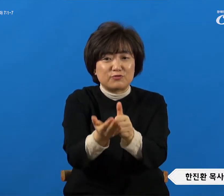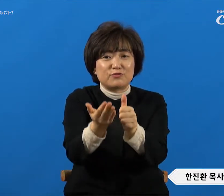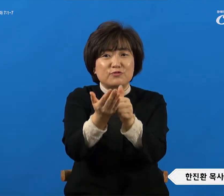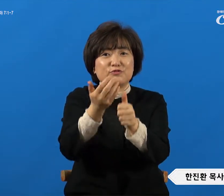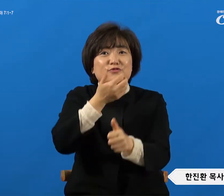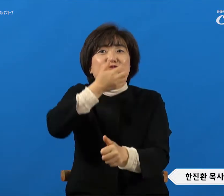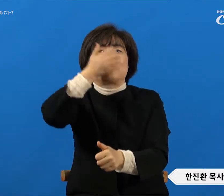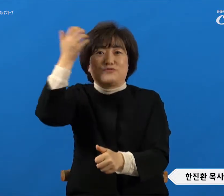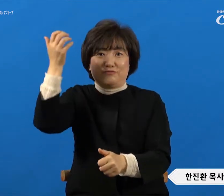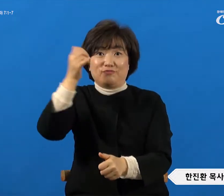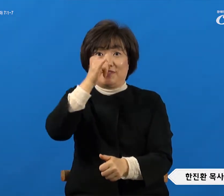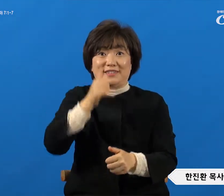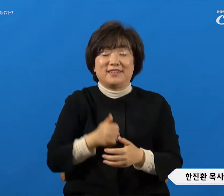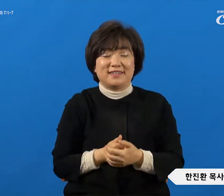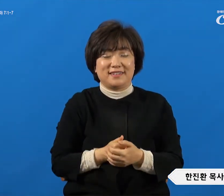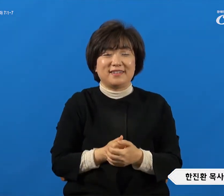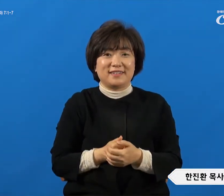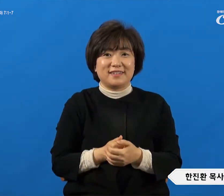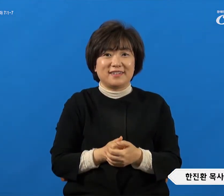꿈을 꾸고 있는 것입니다.